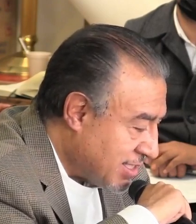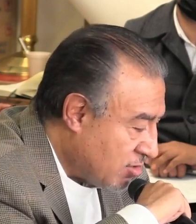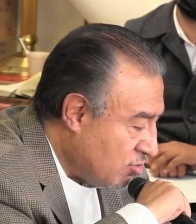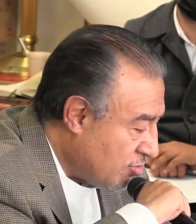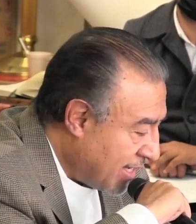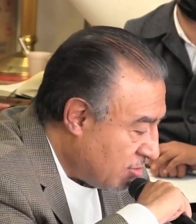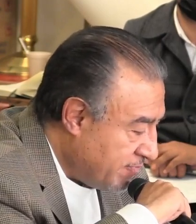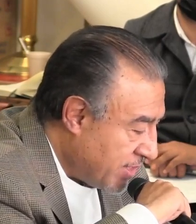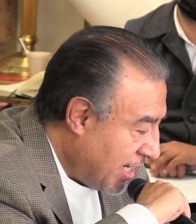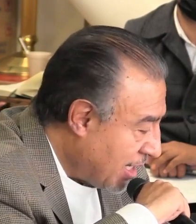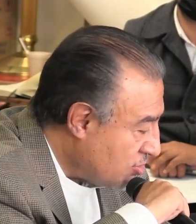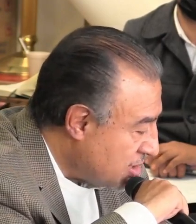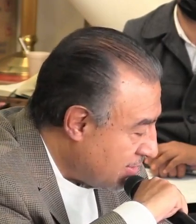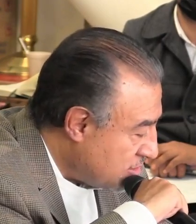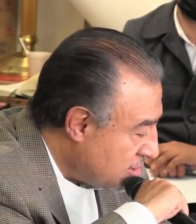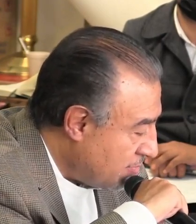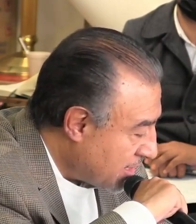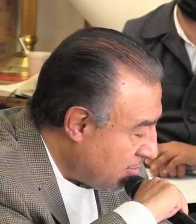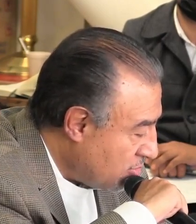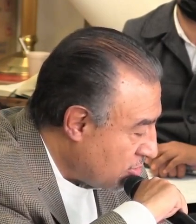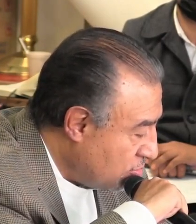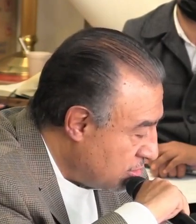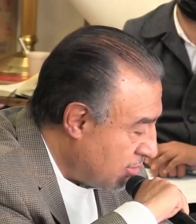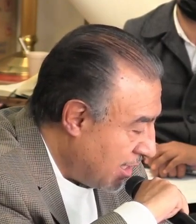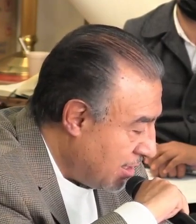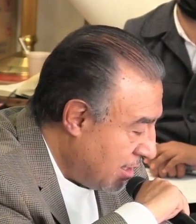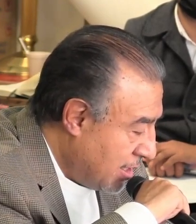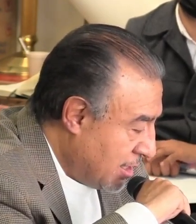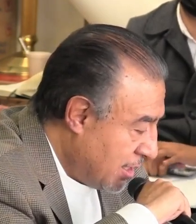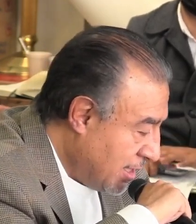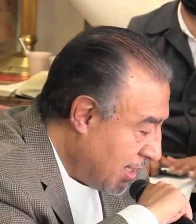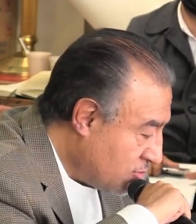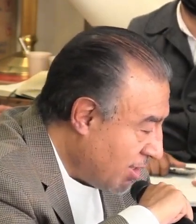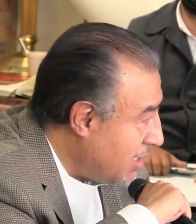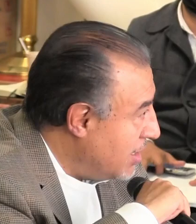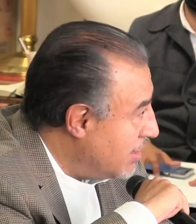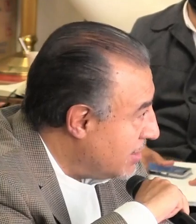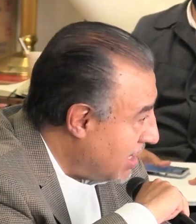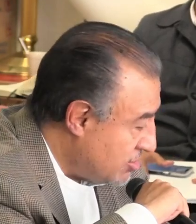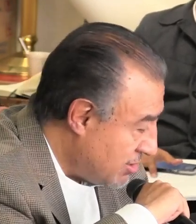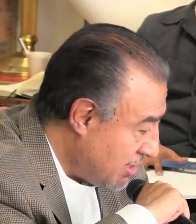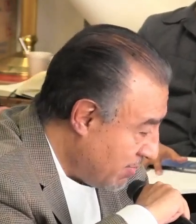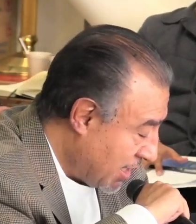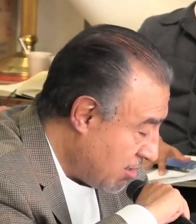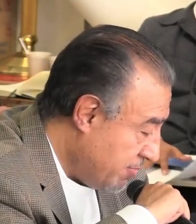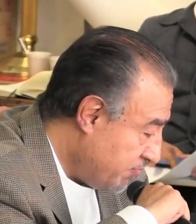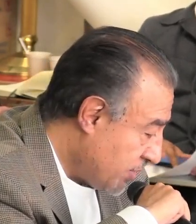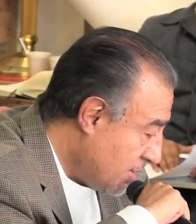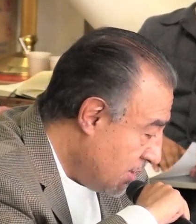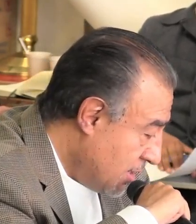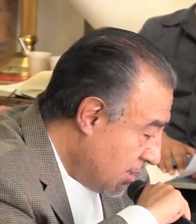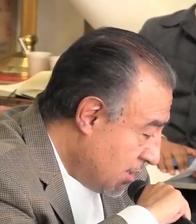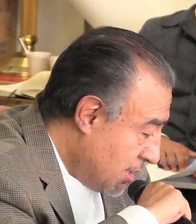entre el desarrollo urbano y la conservación del patrimonio cultural y natural de la Ciudad de